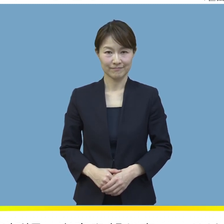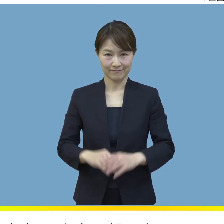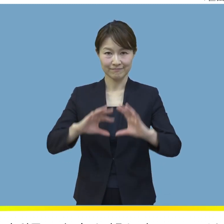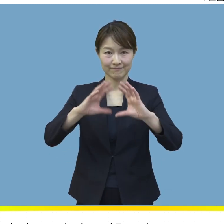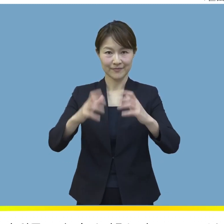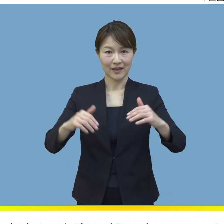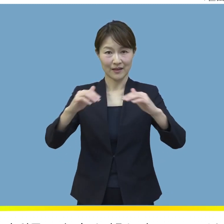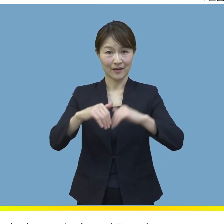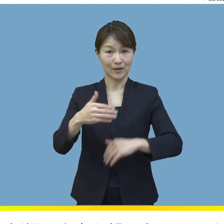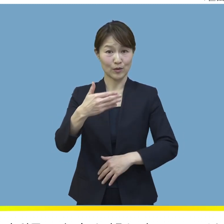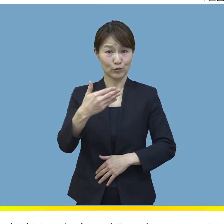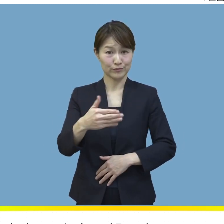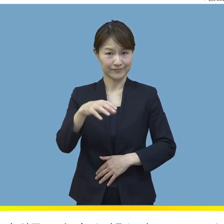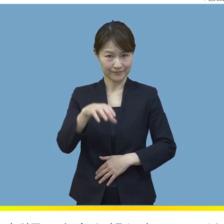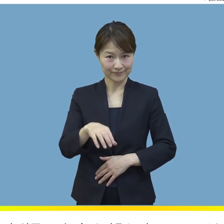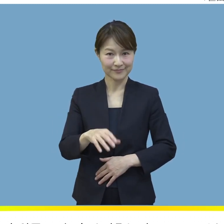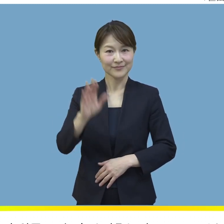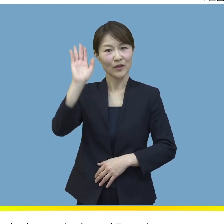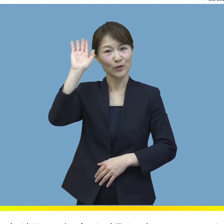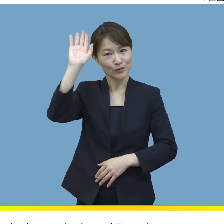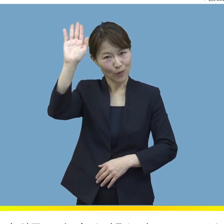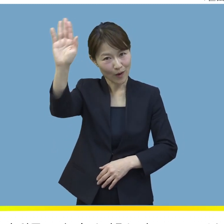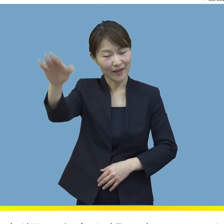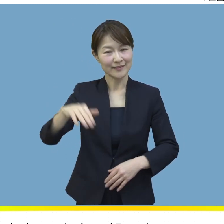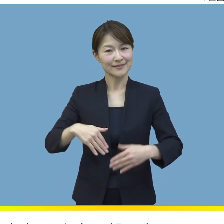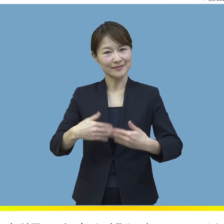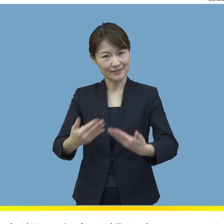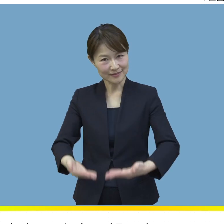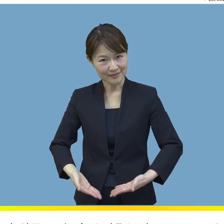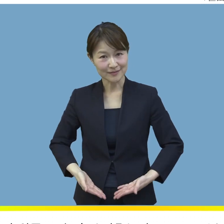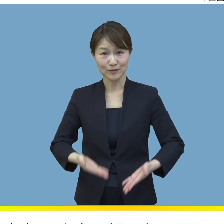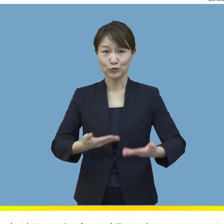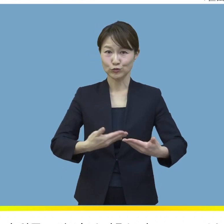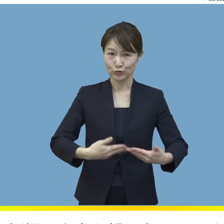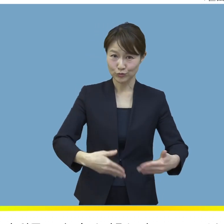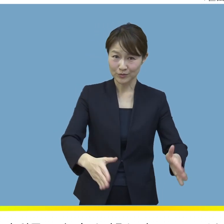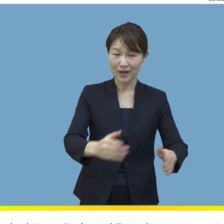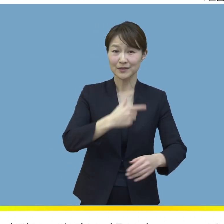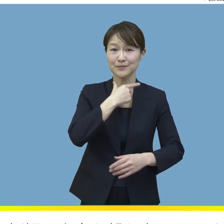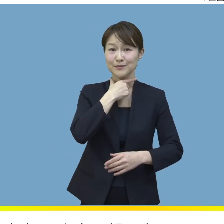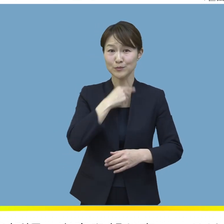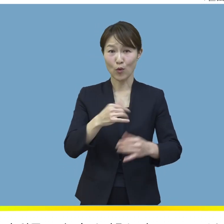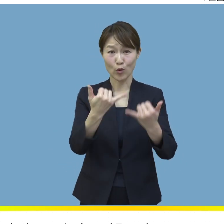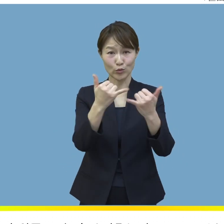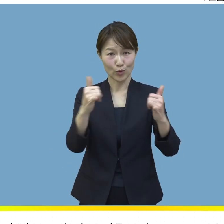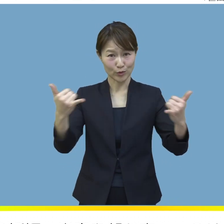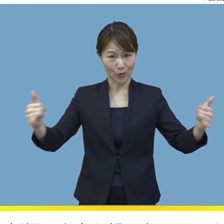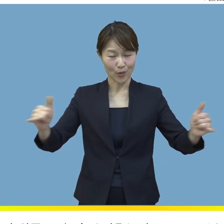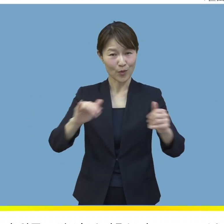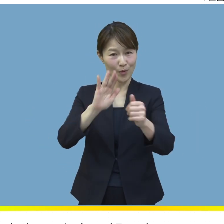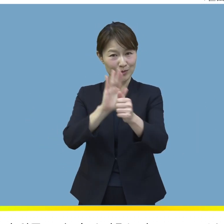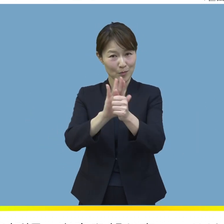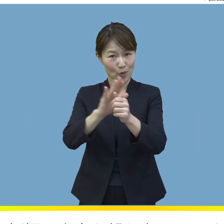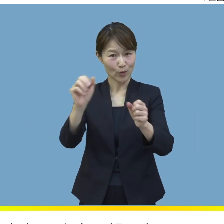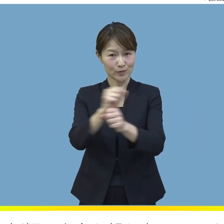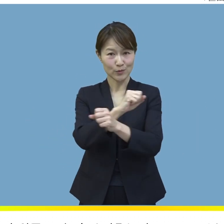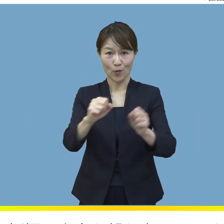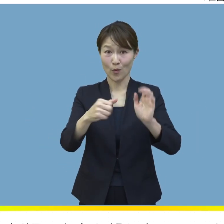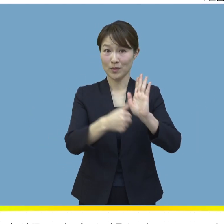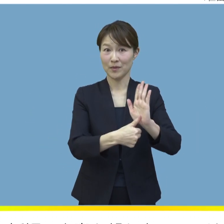区では将来の妊娠出産を望む方々へのサポート事業とし